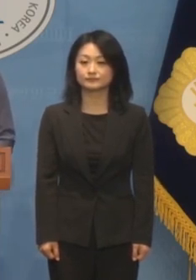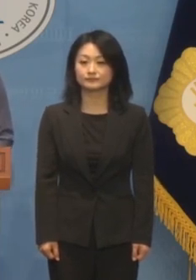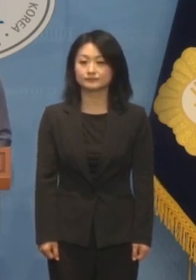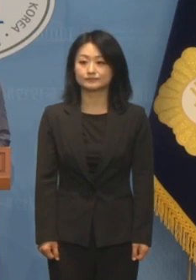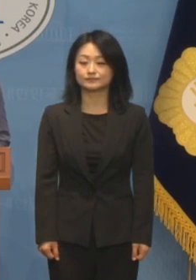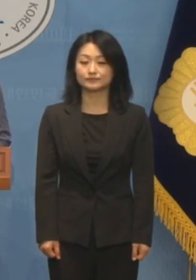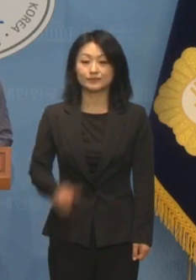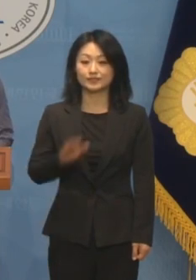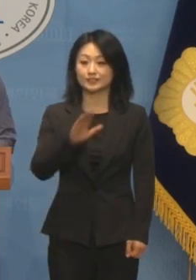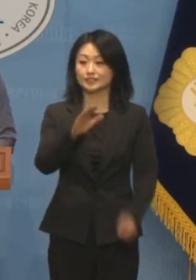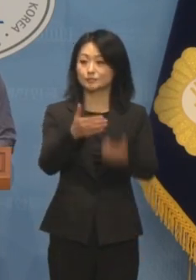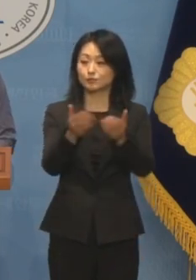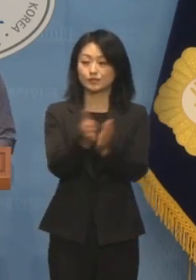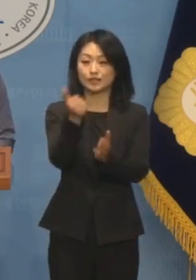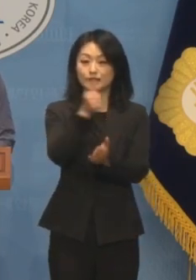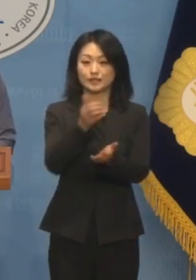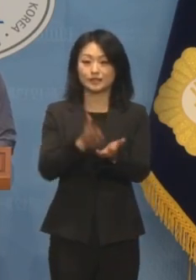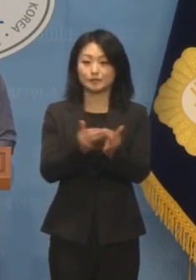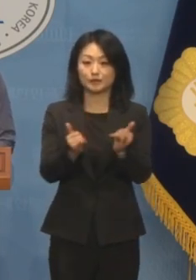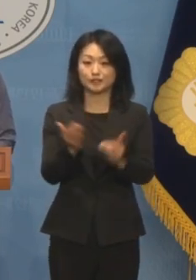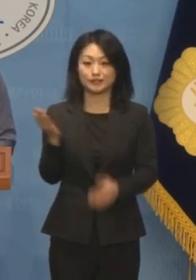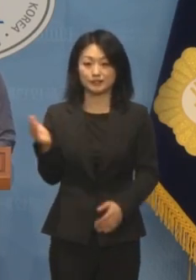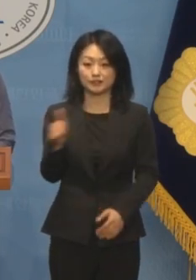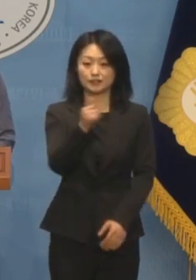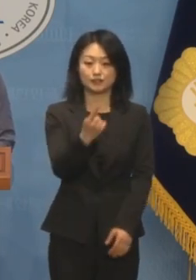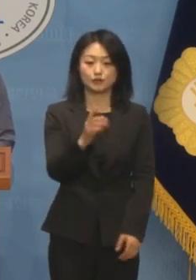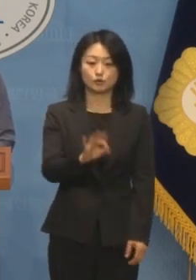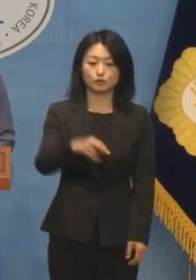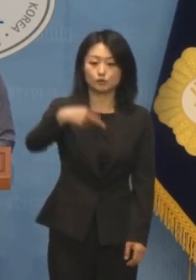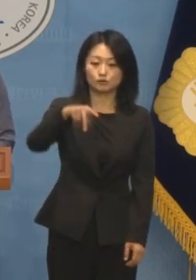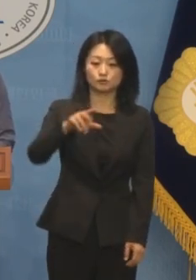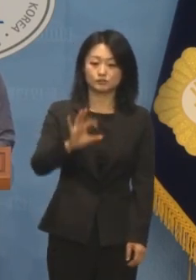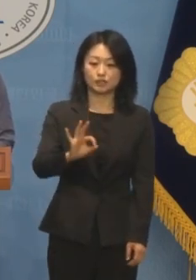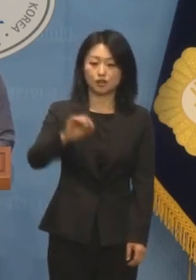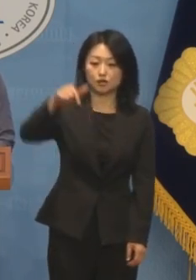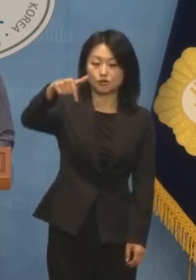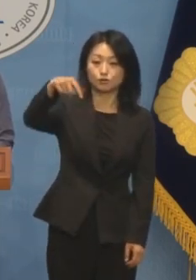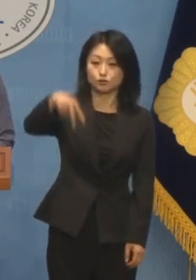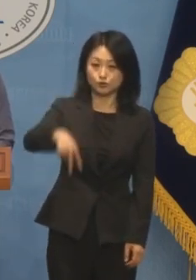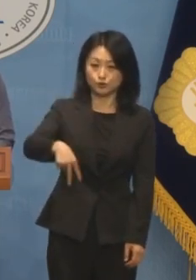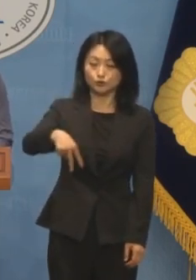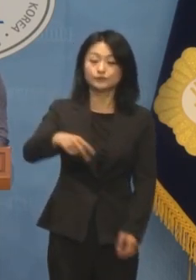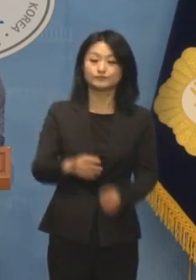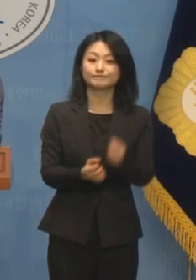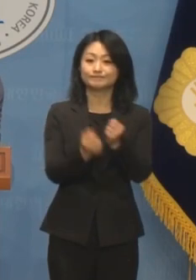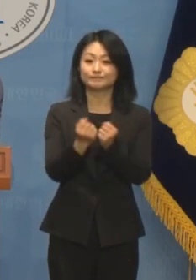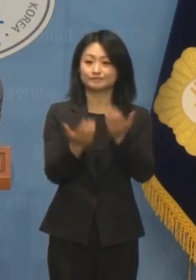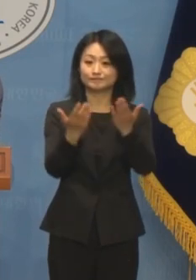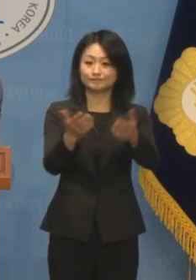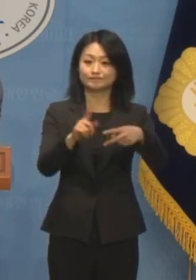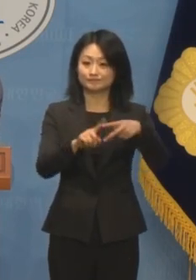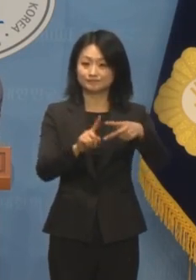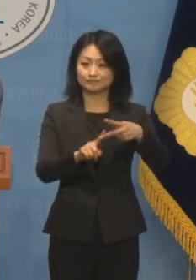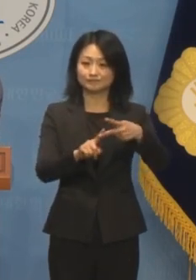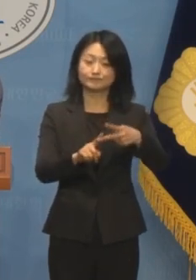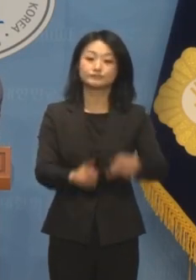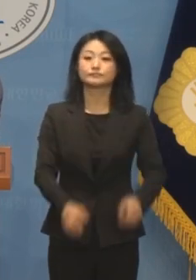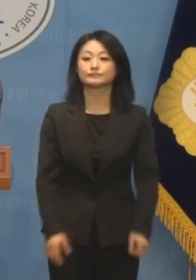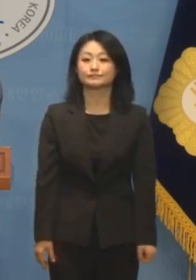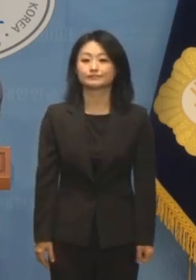예, 진보당 대변인 홍성규입니다. 두 가지 말씀 드리겠습니다. 뒤에 카메라